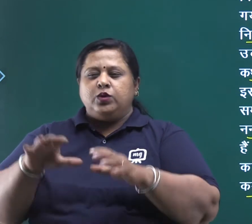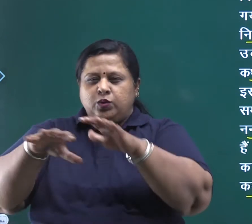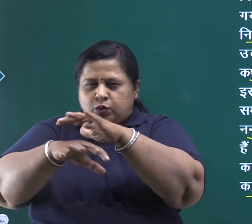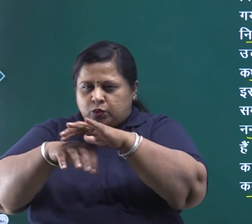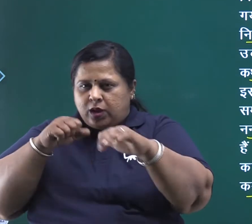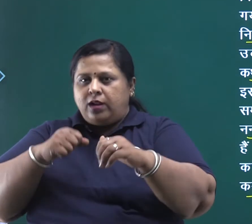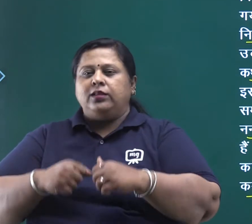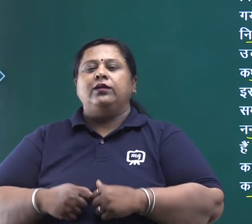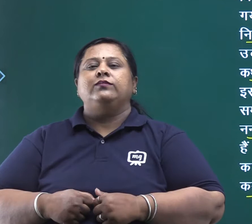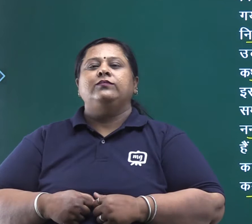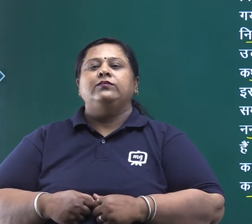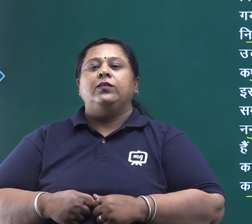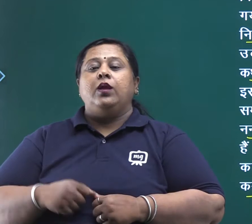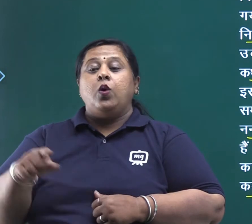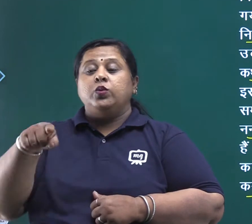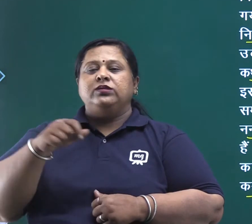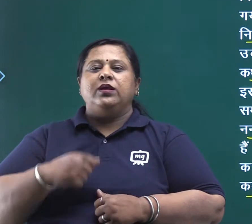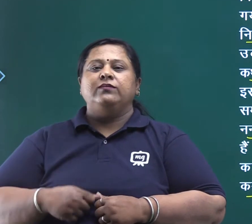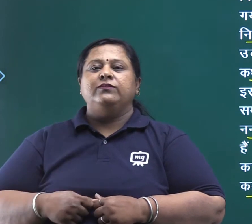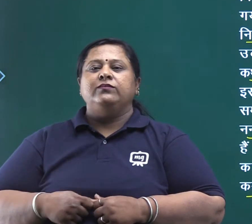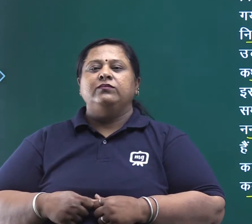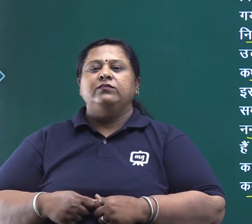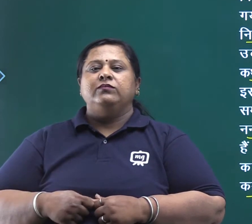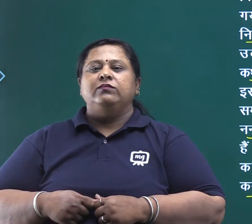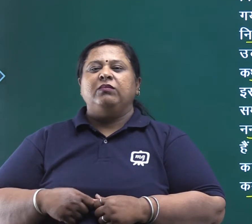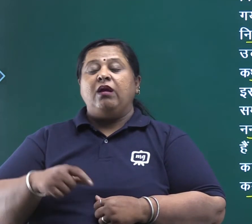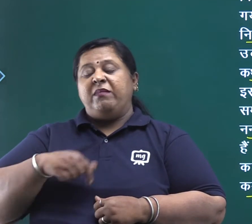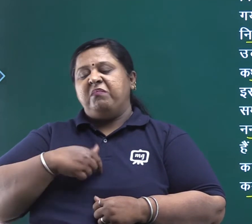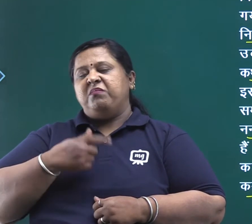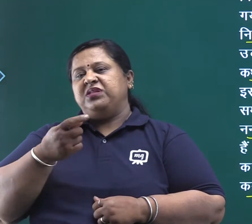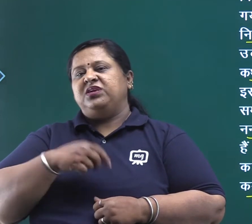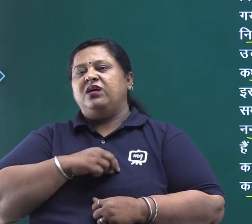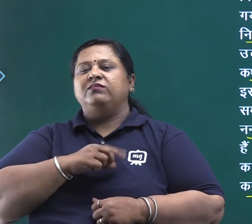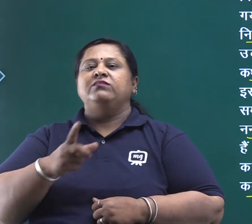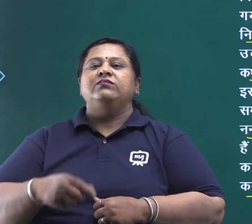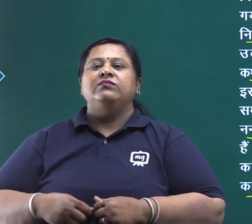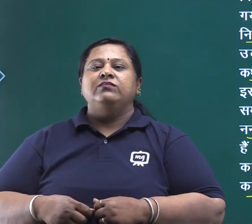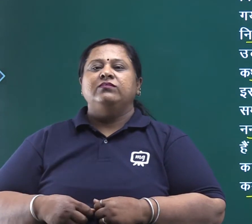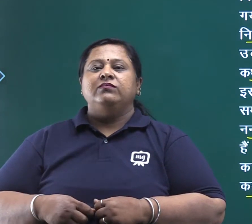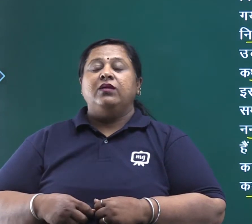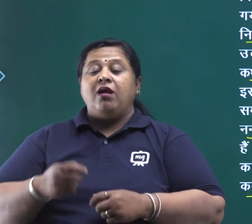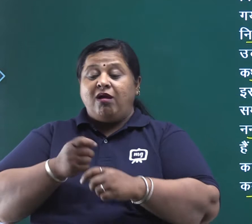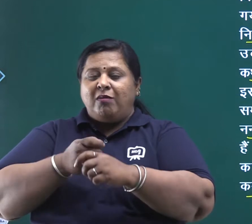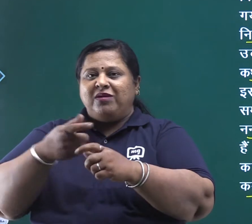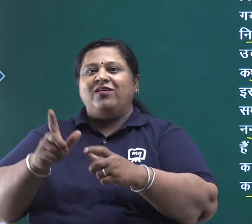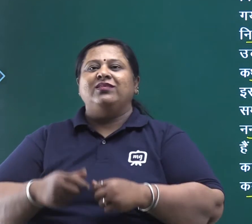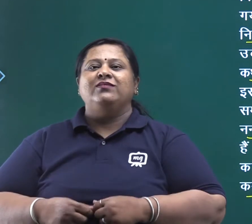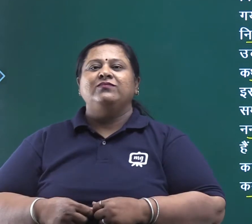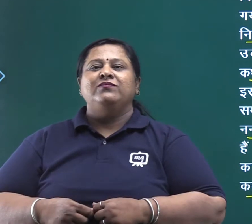चुरा लेते हैं और उनसे अपने मन मर्जी का काम करवाते